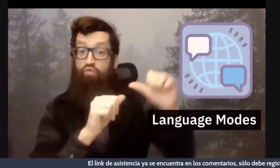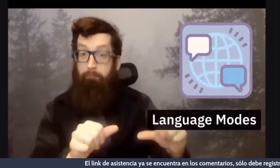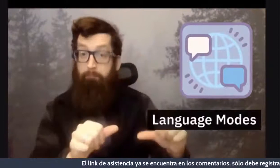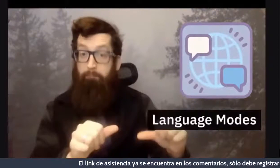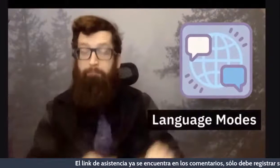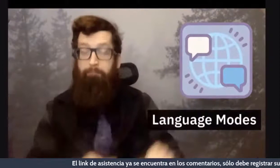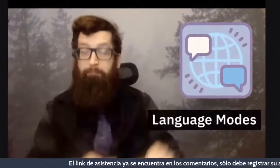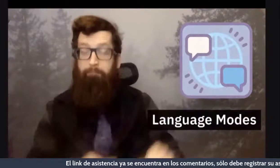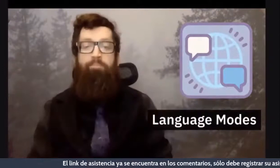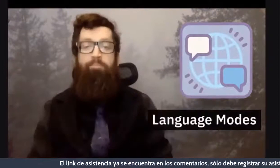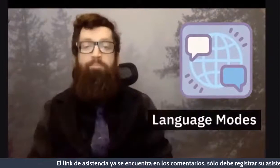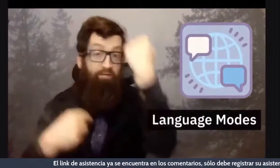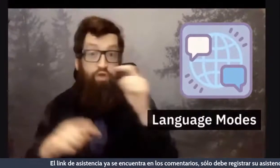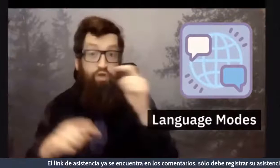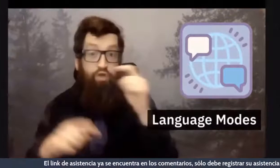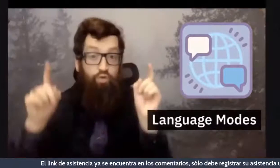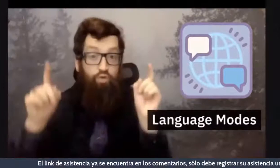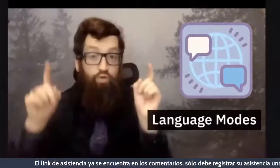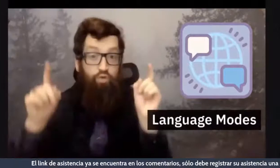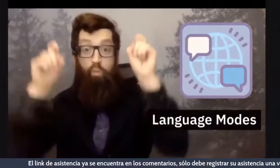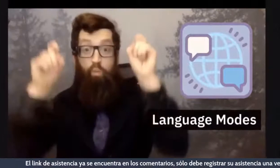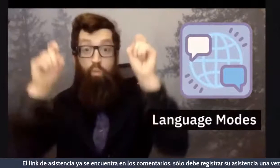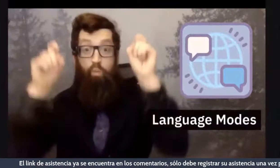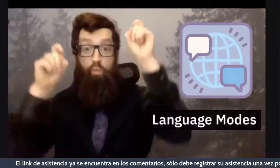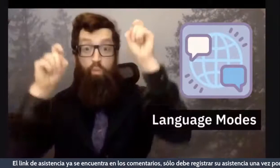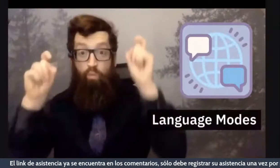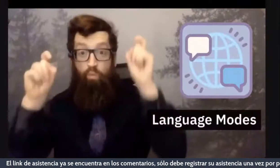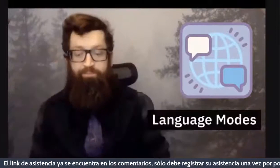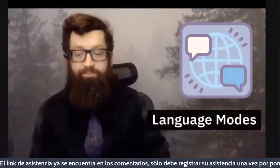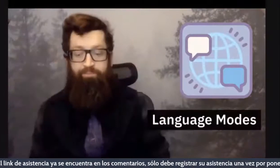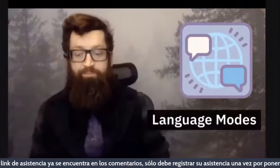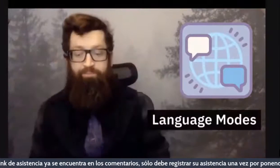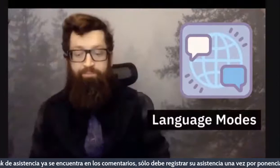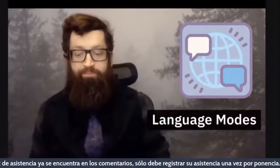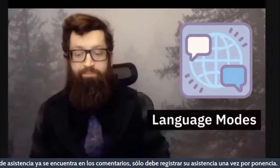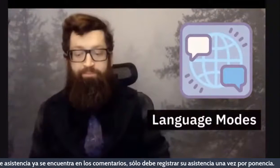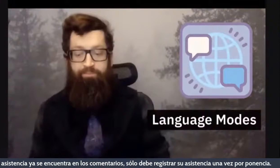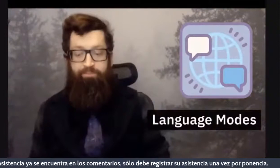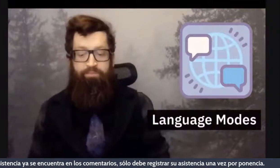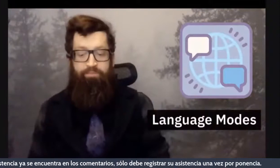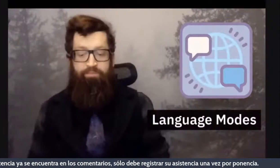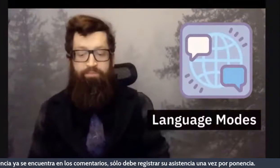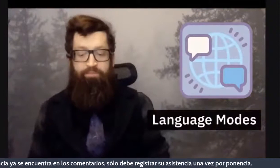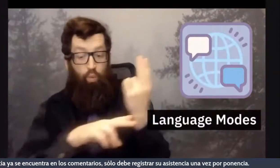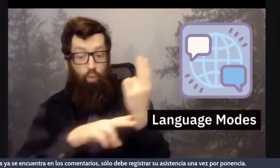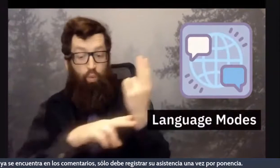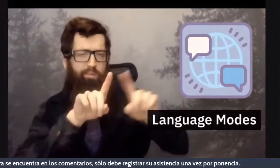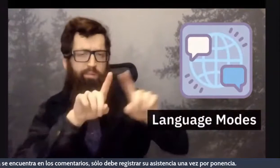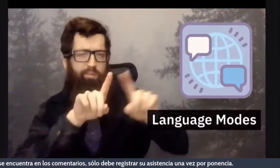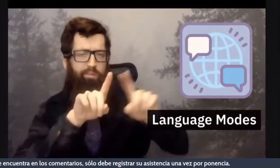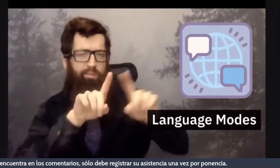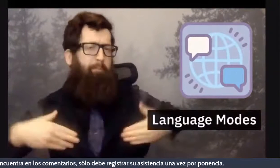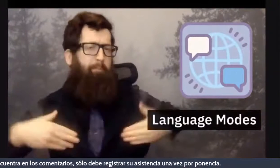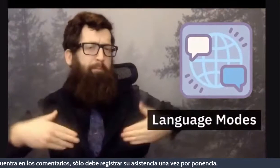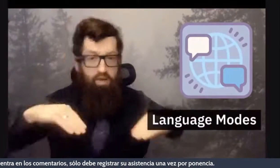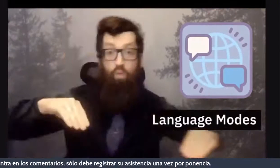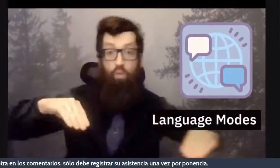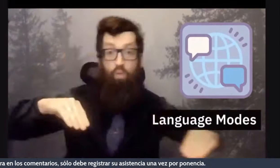el movimiento corporal y también el cambio de ángulo en hombros. Todos estos elementos tienen significado en la lengua de